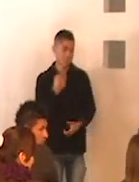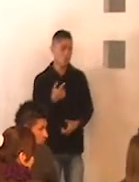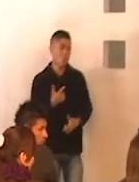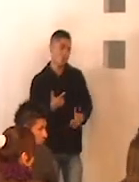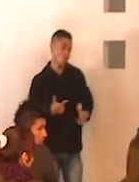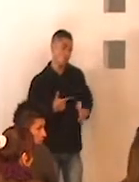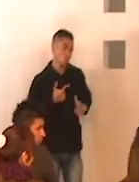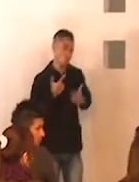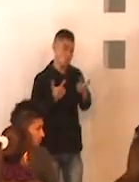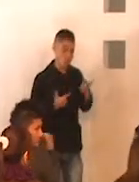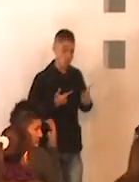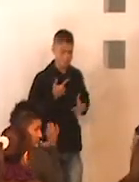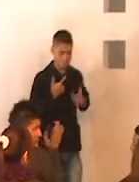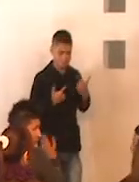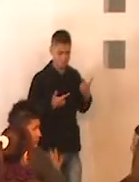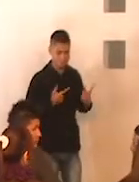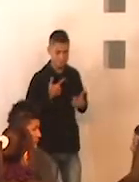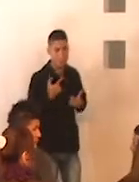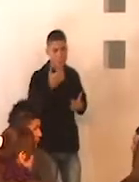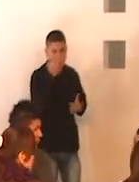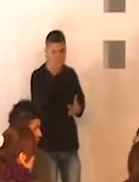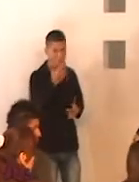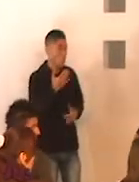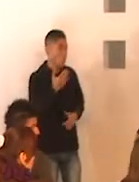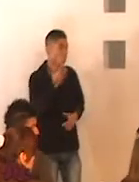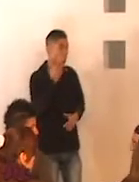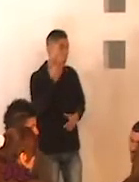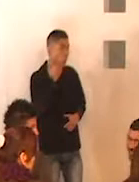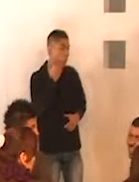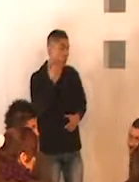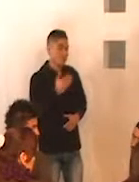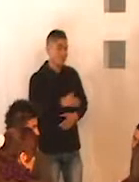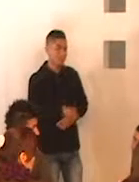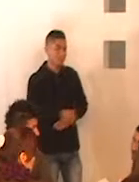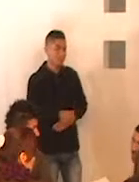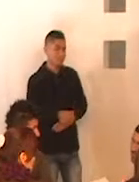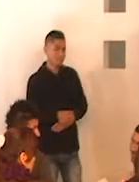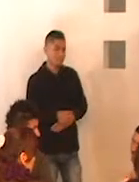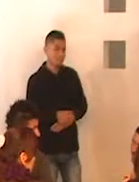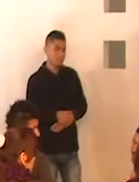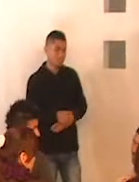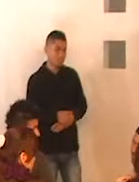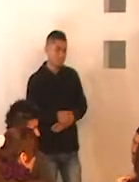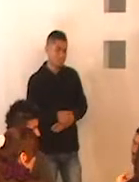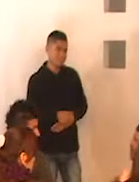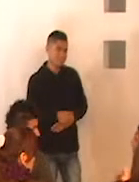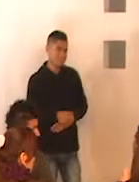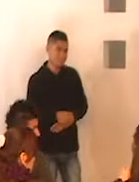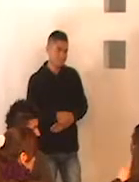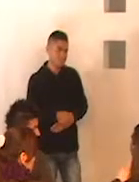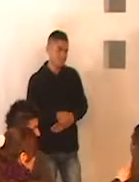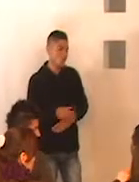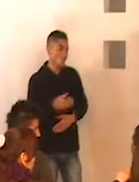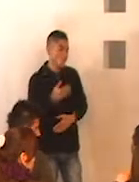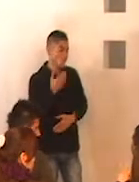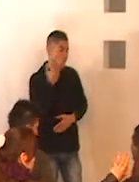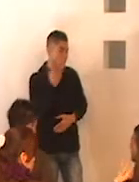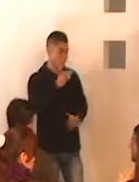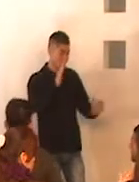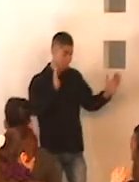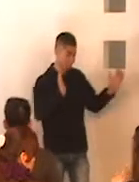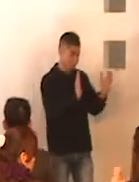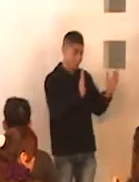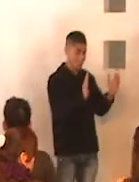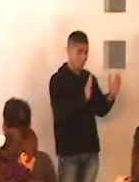afronta pues el proceso de inclusión, porque no es un proceso que en últimas pues sea